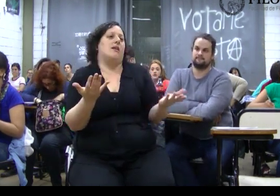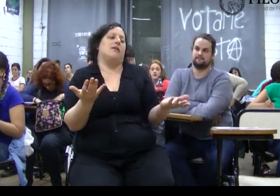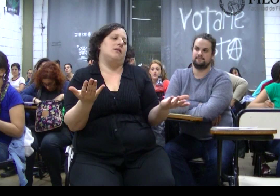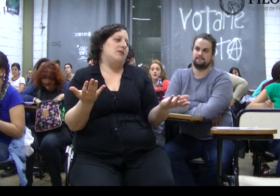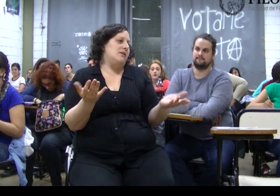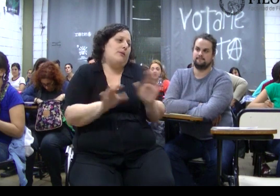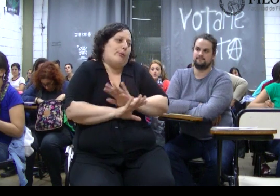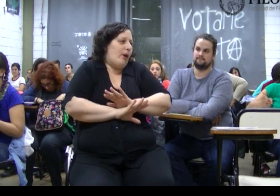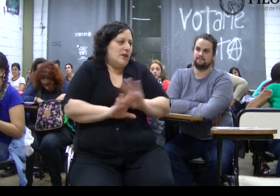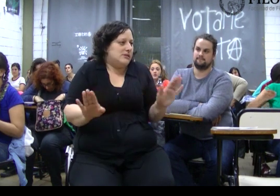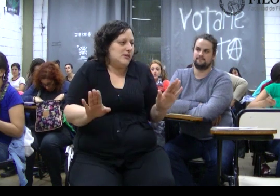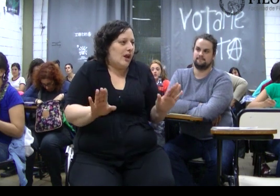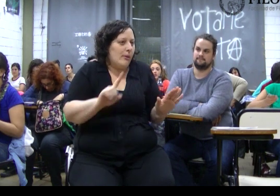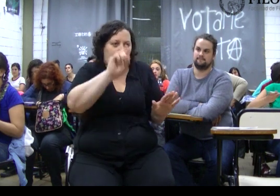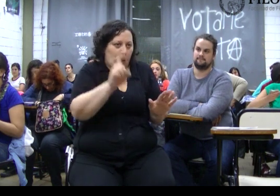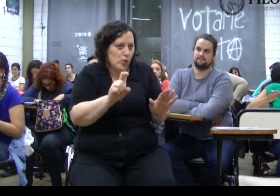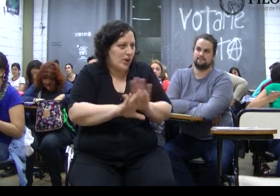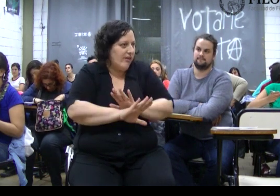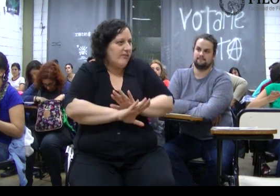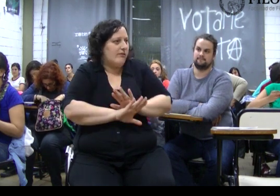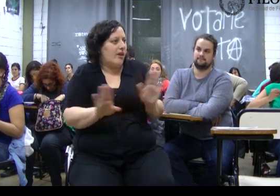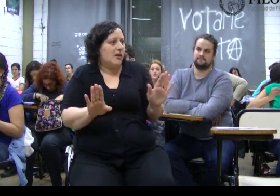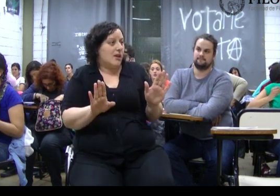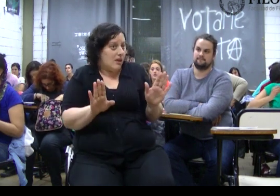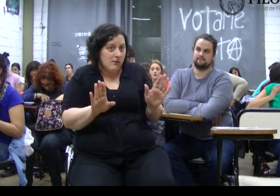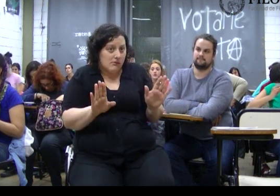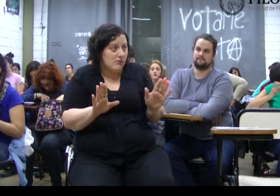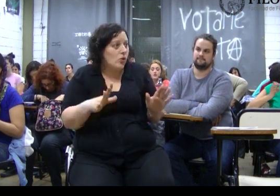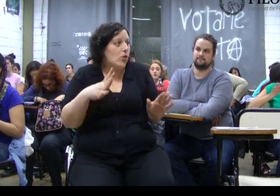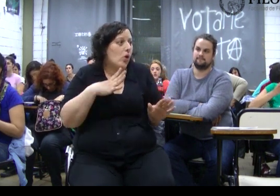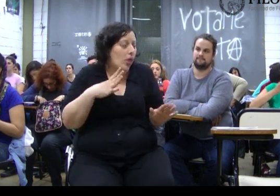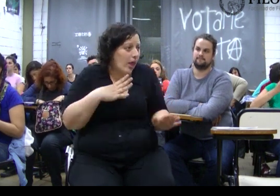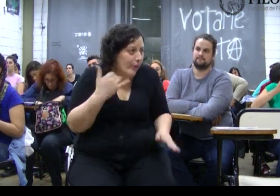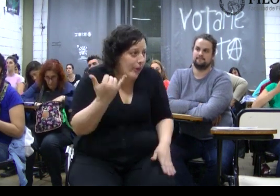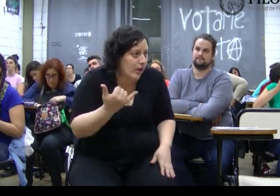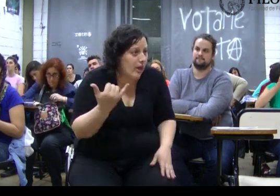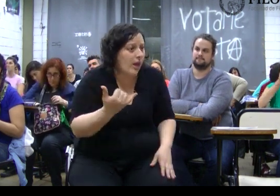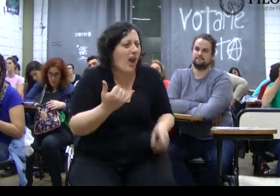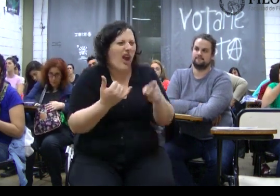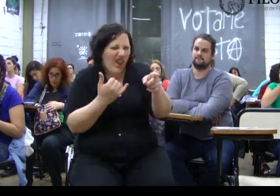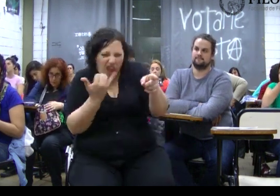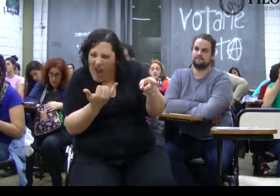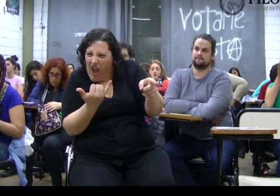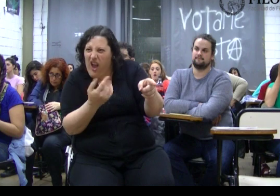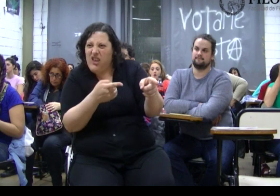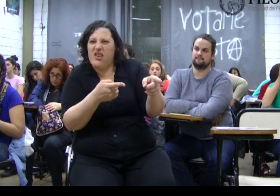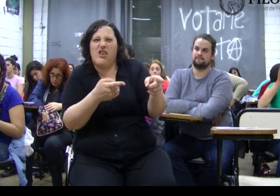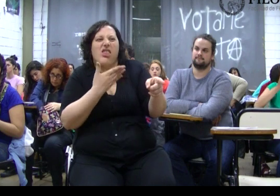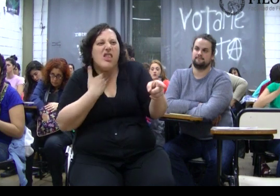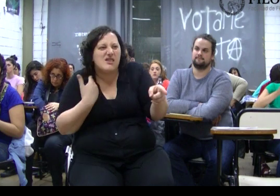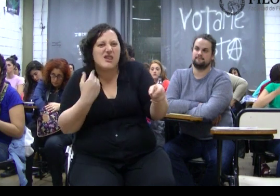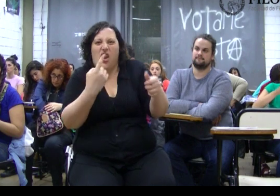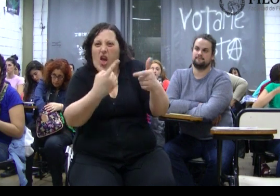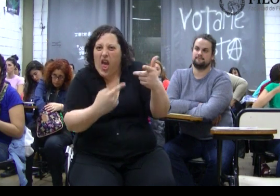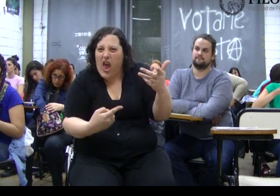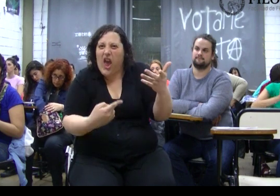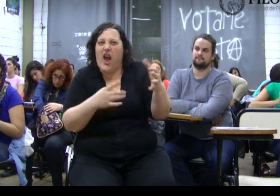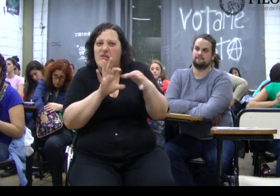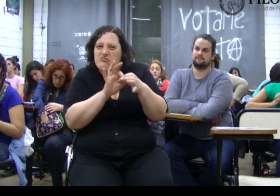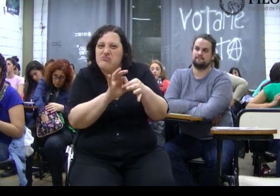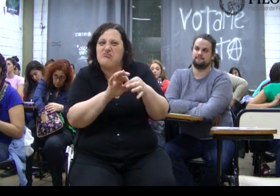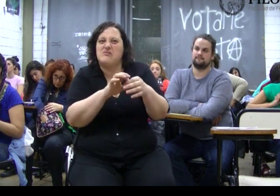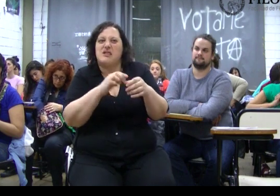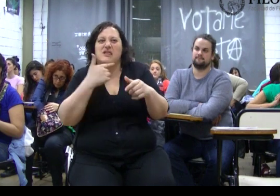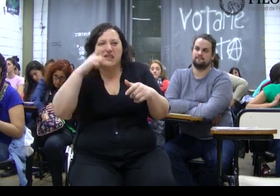desterrada, pero no es una pregunta desterrada. Aparece ante los emergentes de los que hablaba Caro, cuando aparece